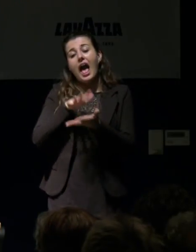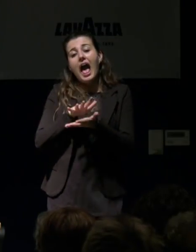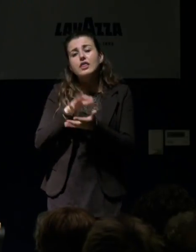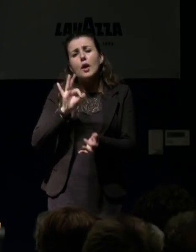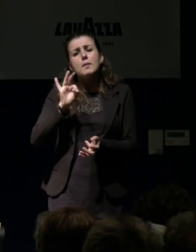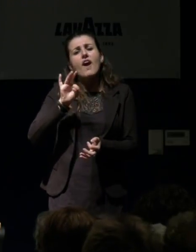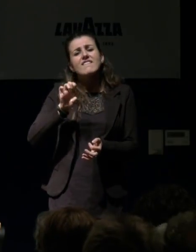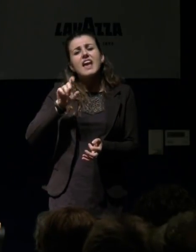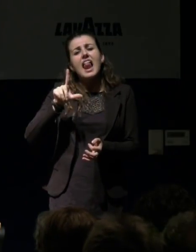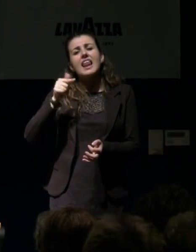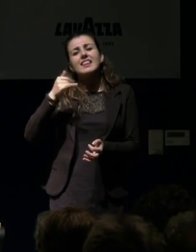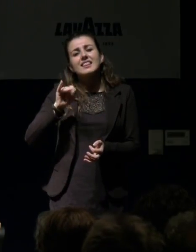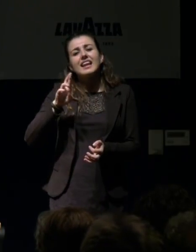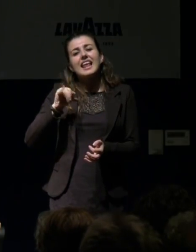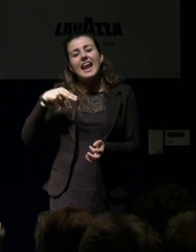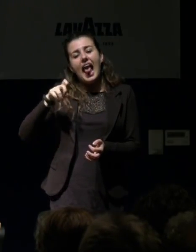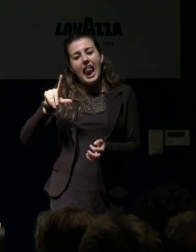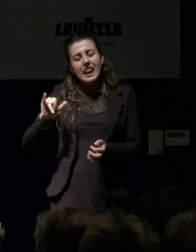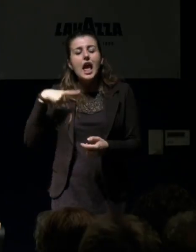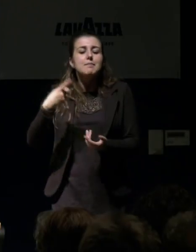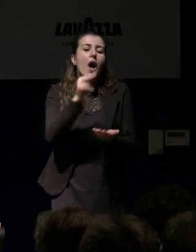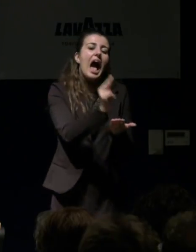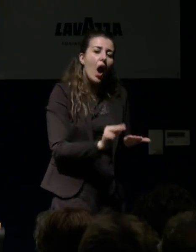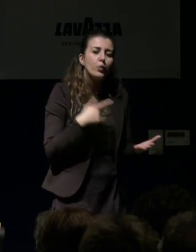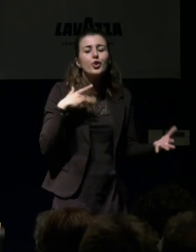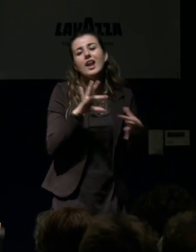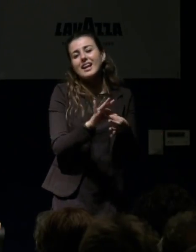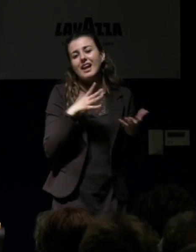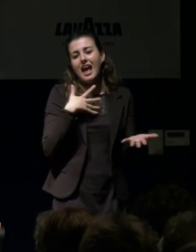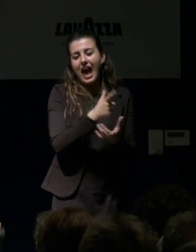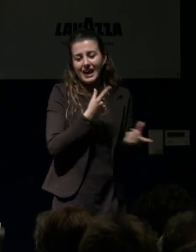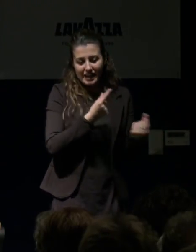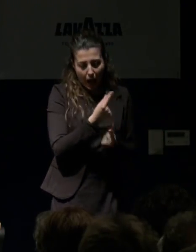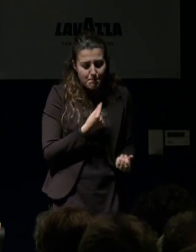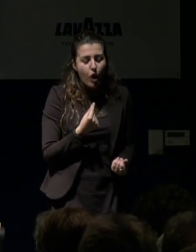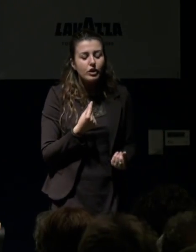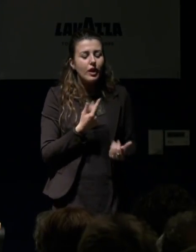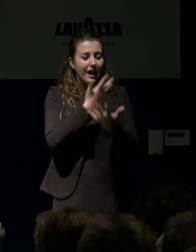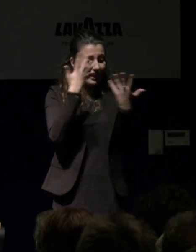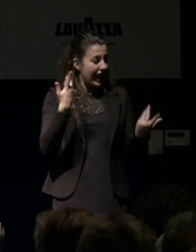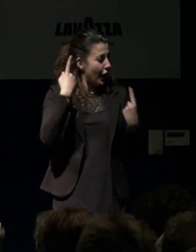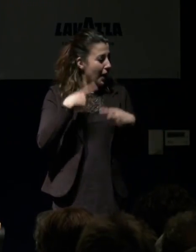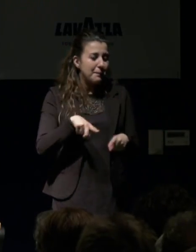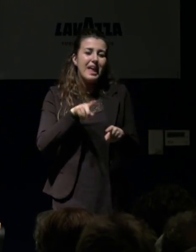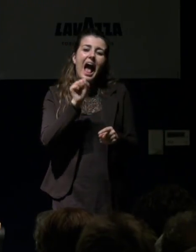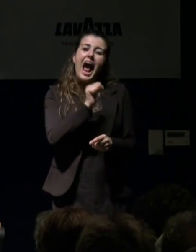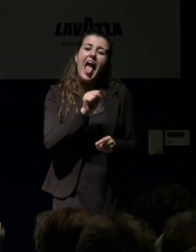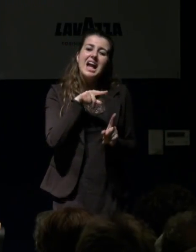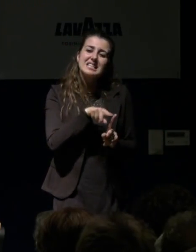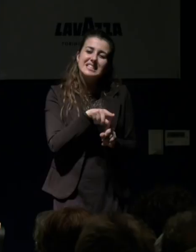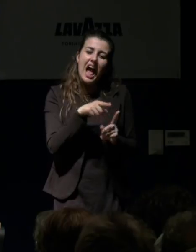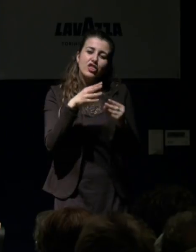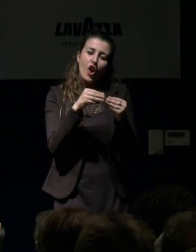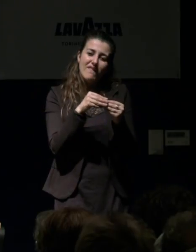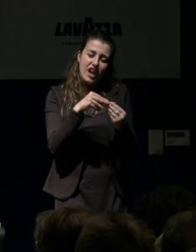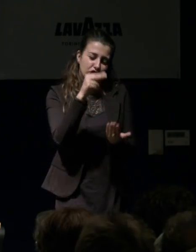feltrinelli è un autore per cui dato il modo in cui alessandro concepiva le sue opere